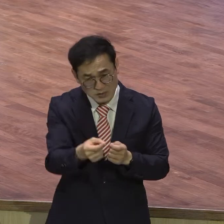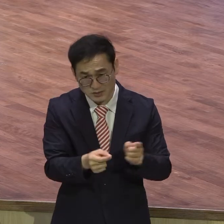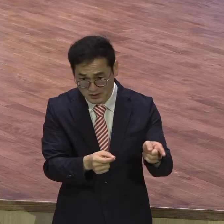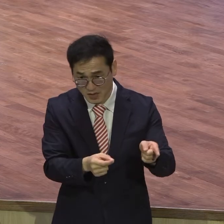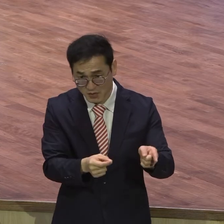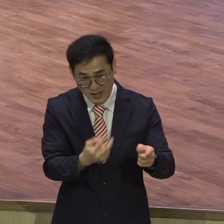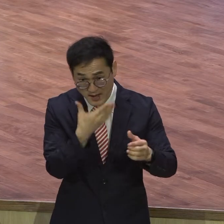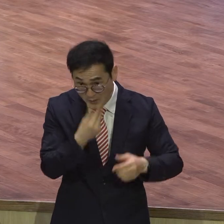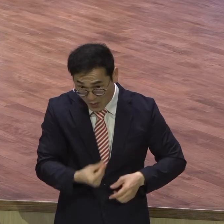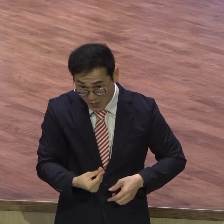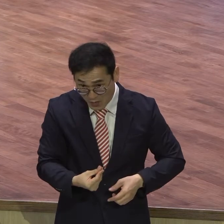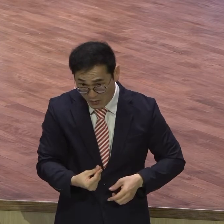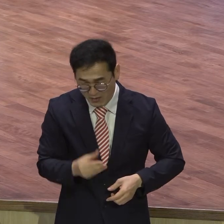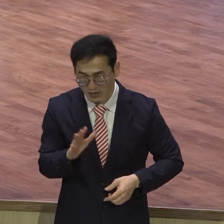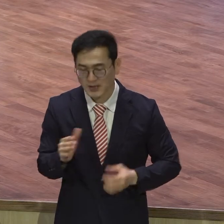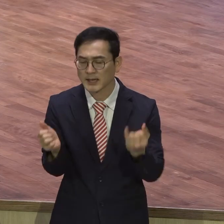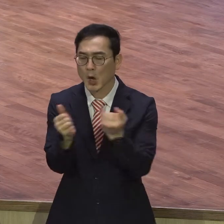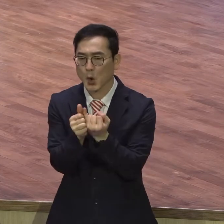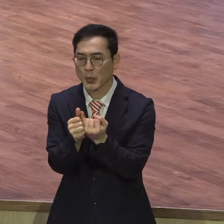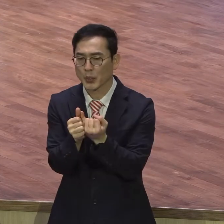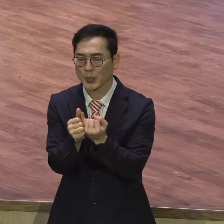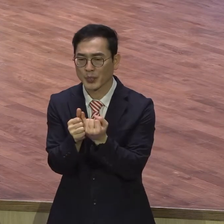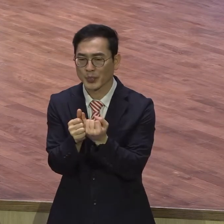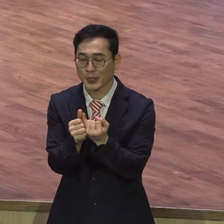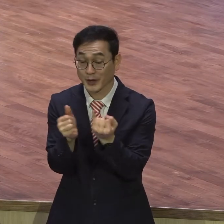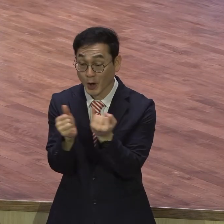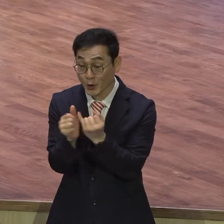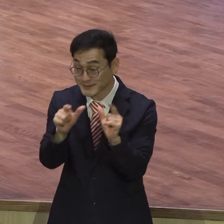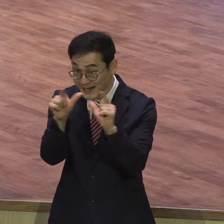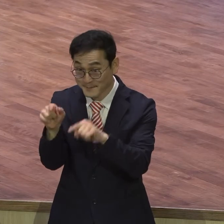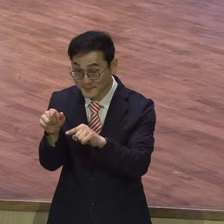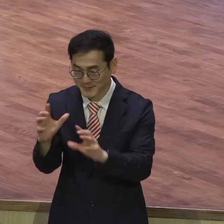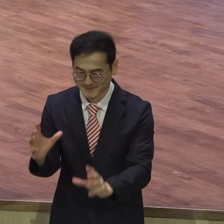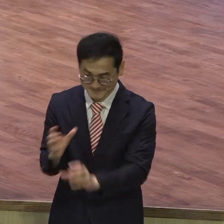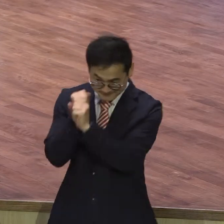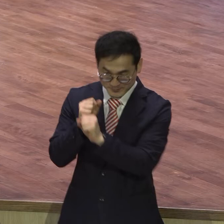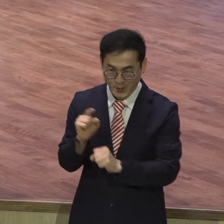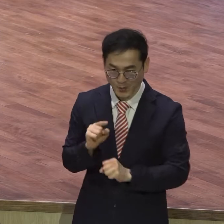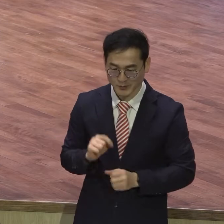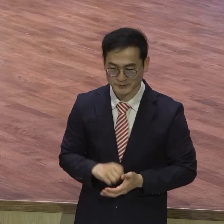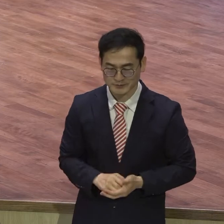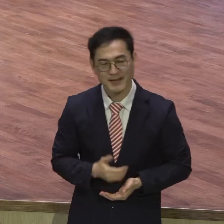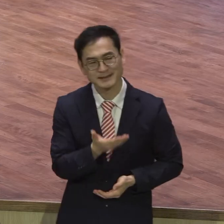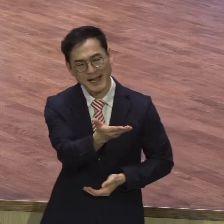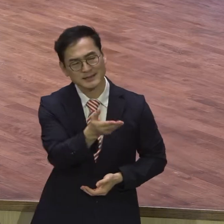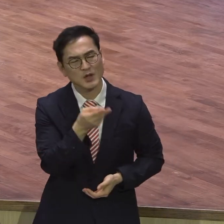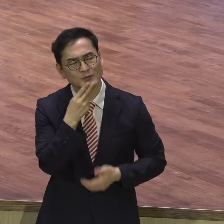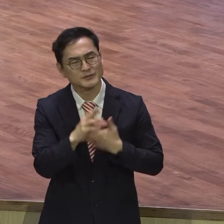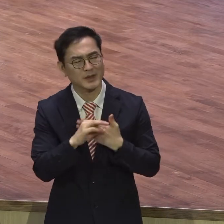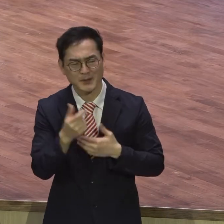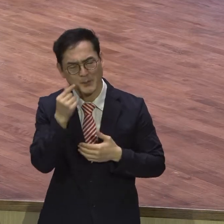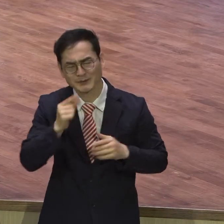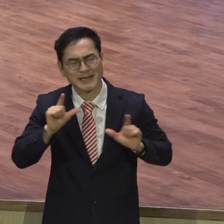생활을 아주 실감나게 요약한 말이 있습니다 당신 없이는 못 살아